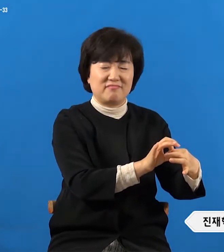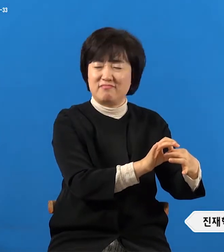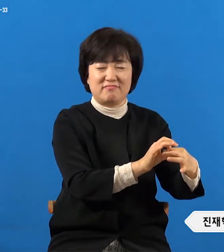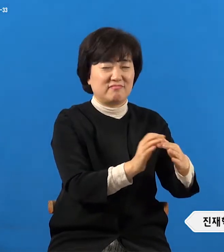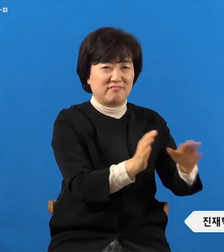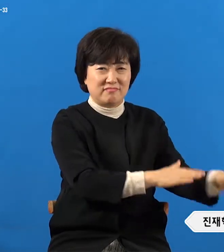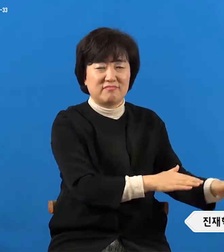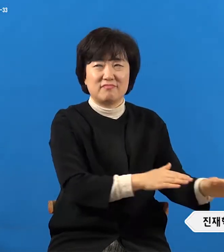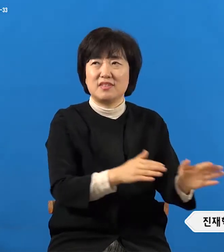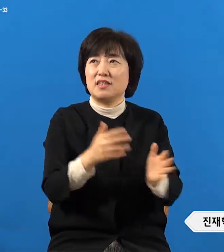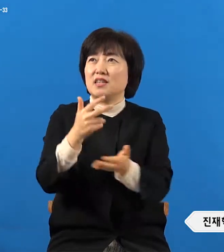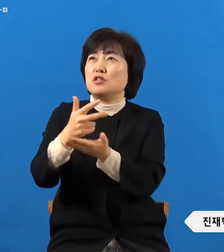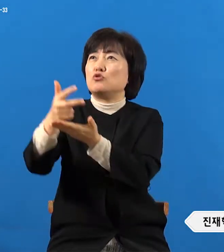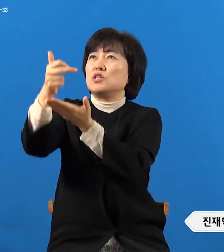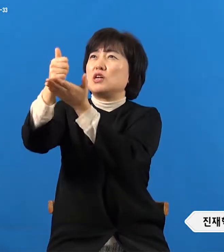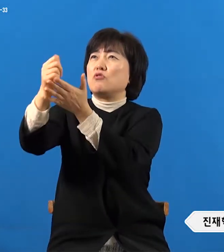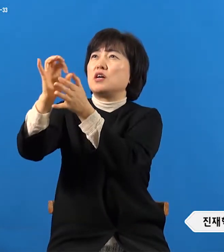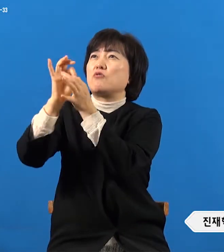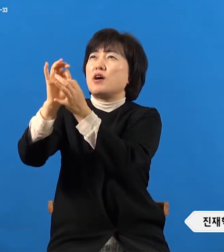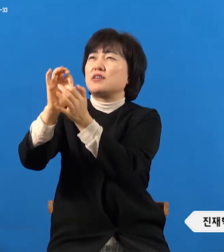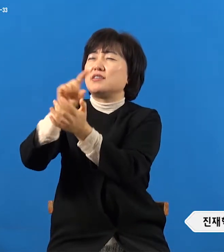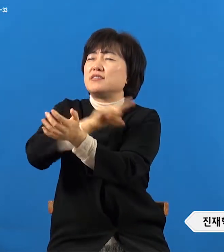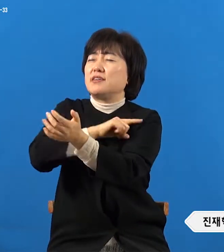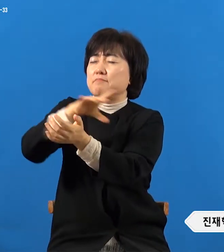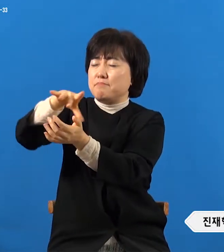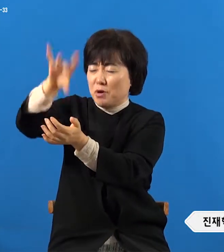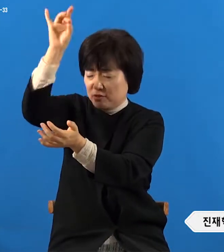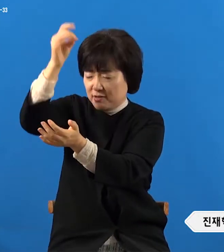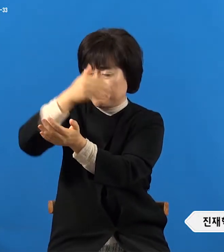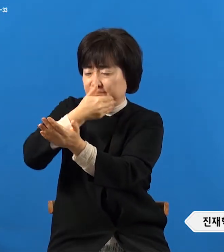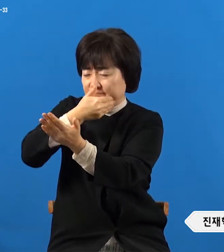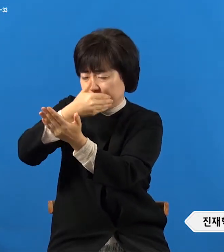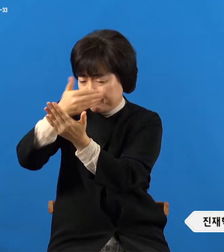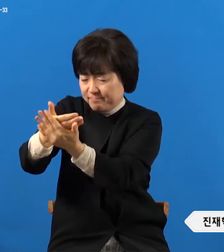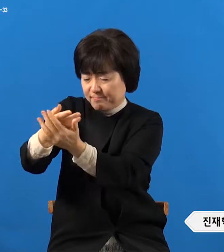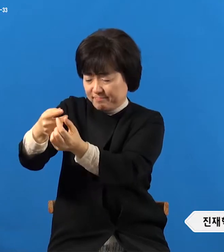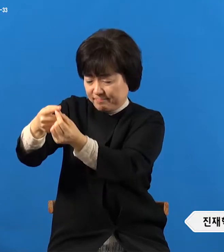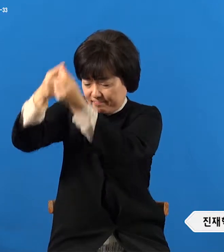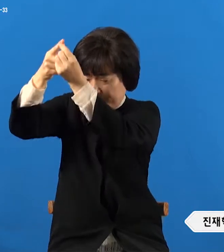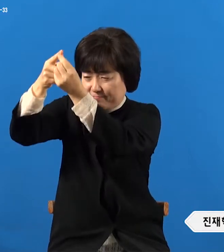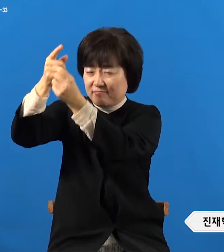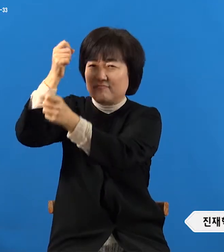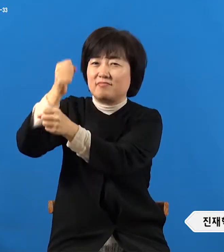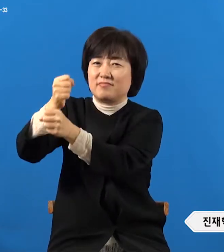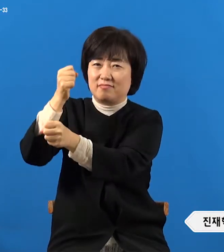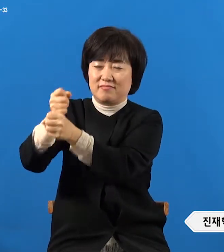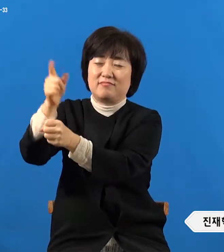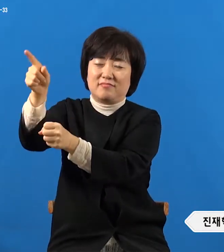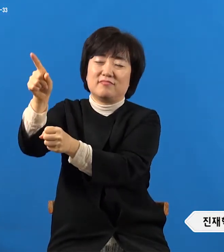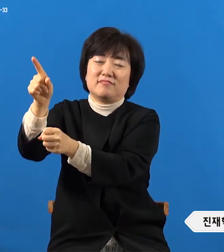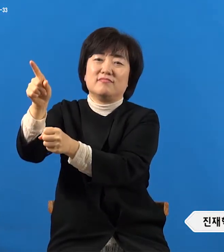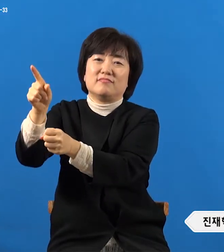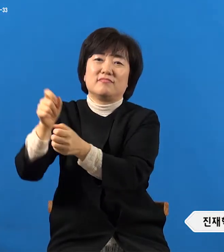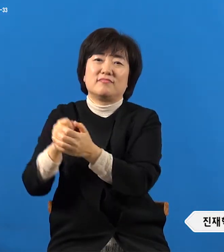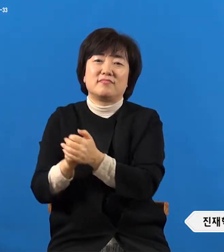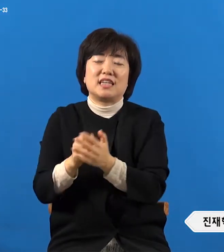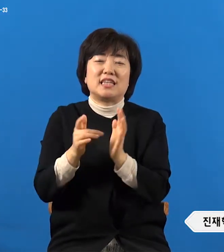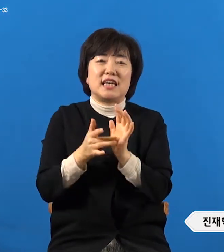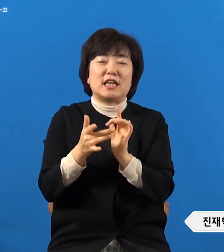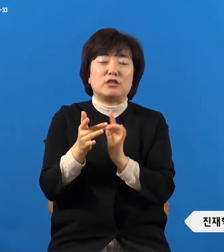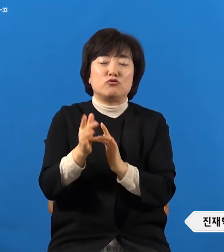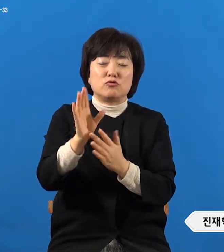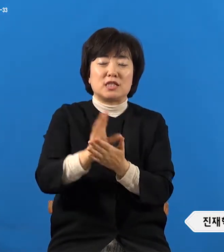관계를 가장 중요시 여기고 우선되는 사랑의 관계, 바로 그것이